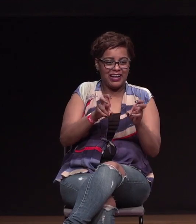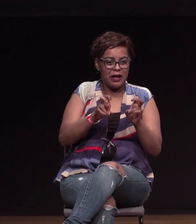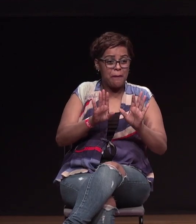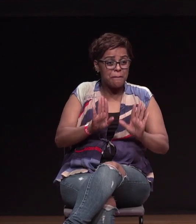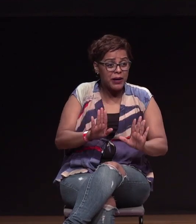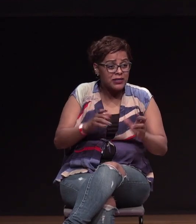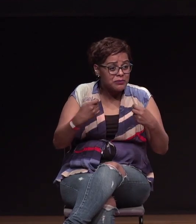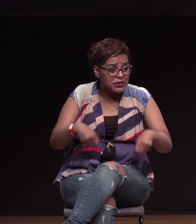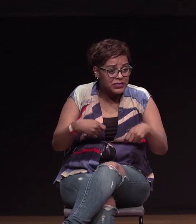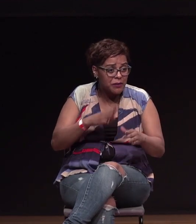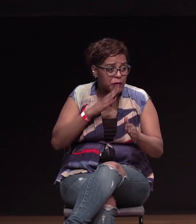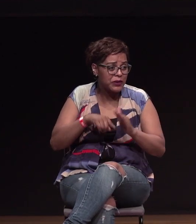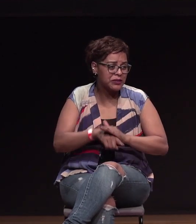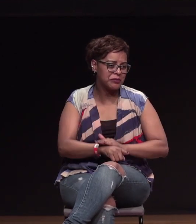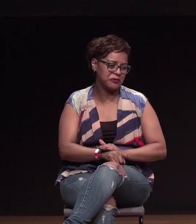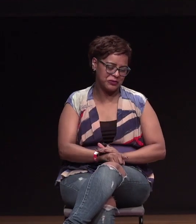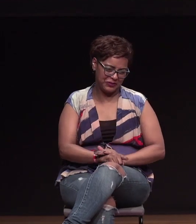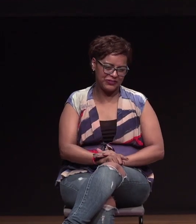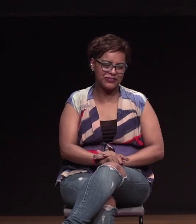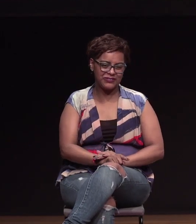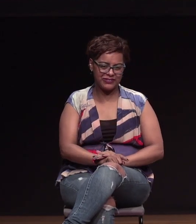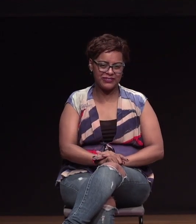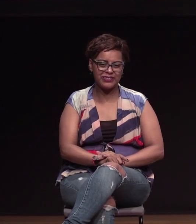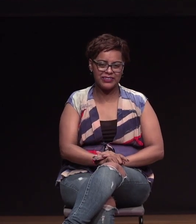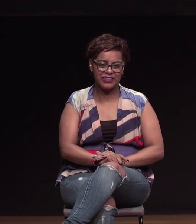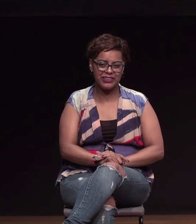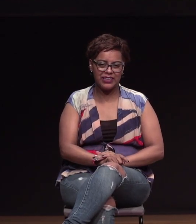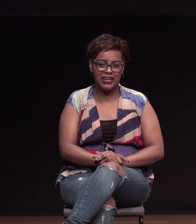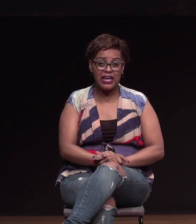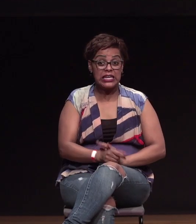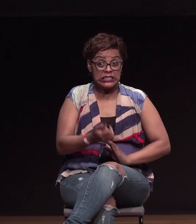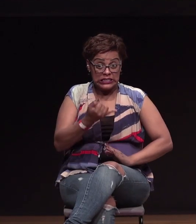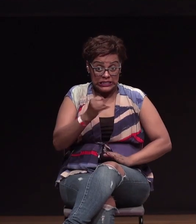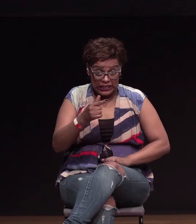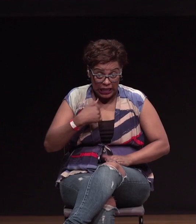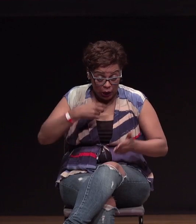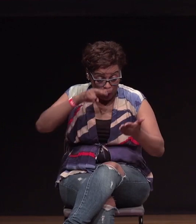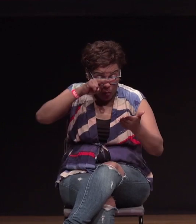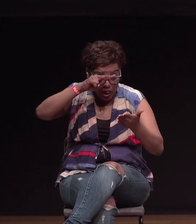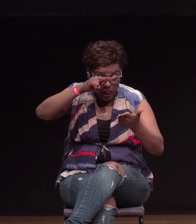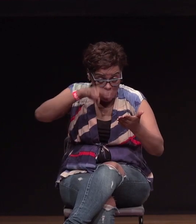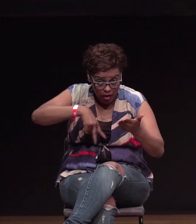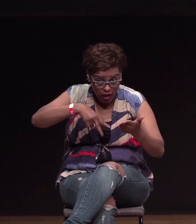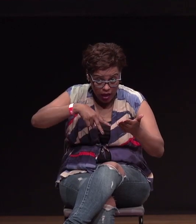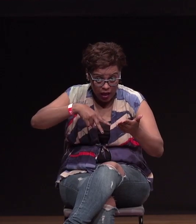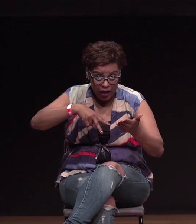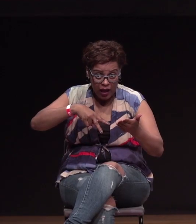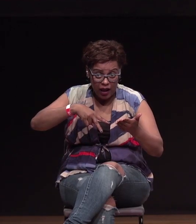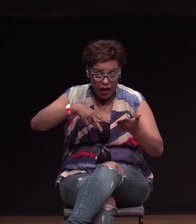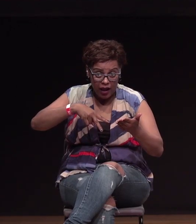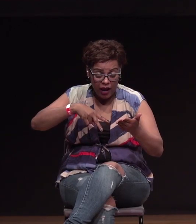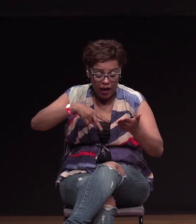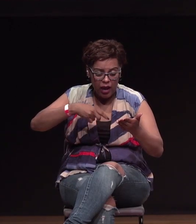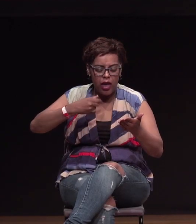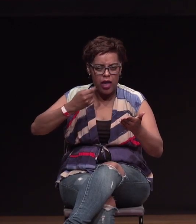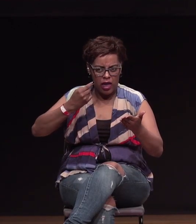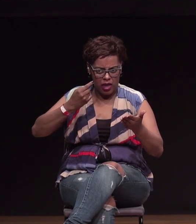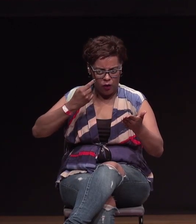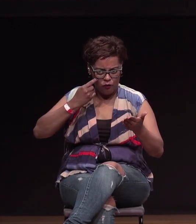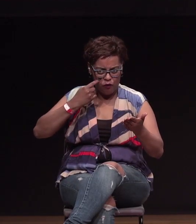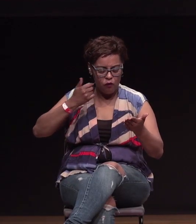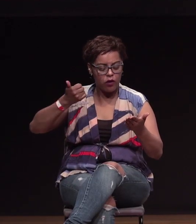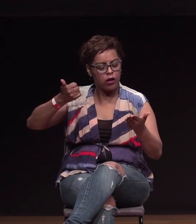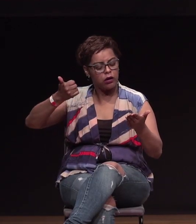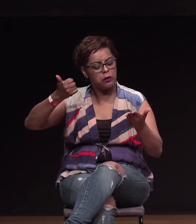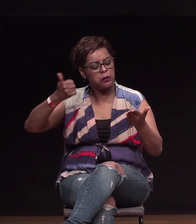né? Mas toda vez que eu ler essas menções, eu vou ler com olhos